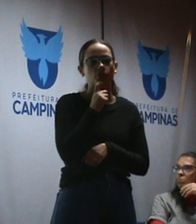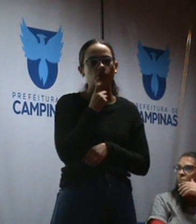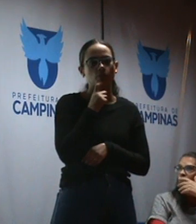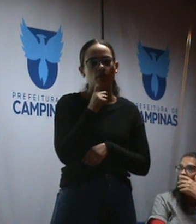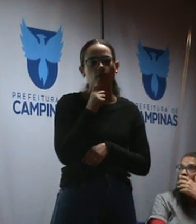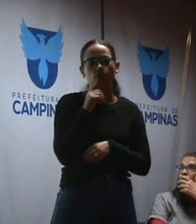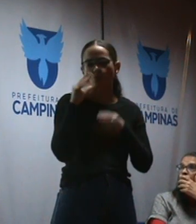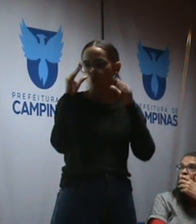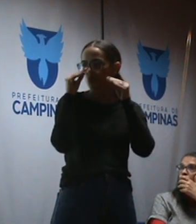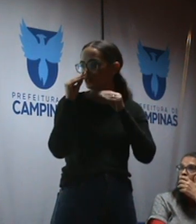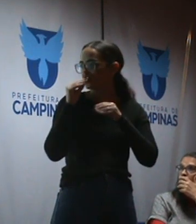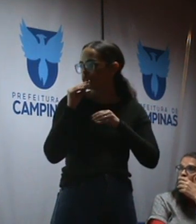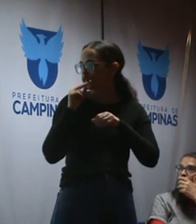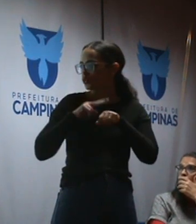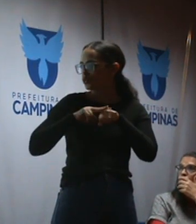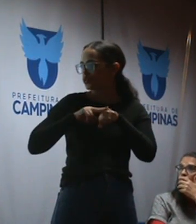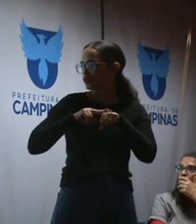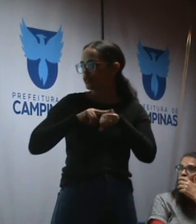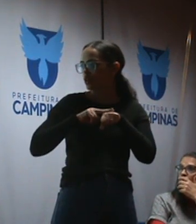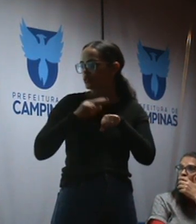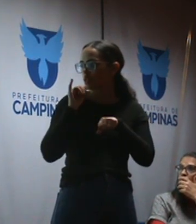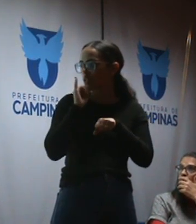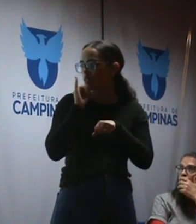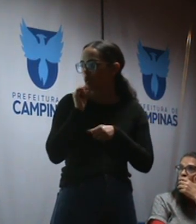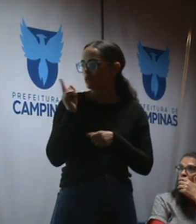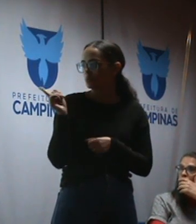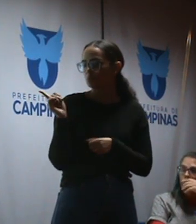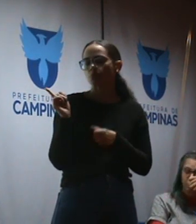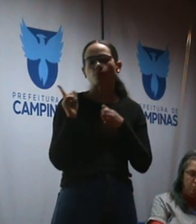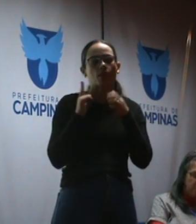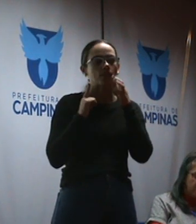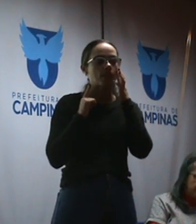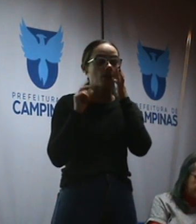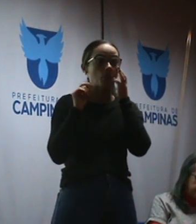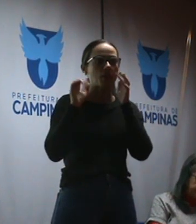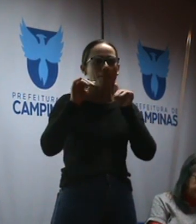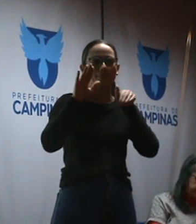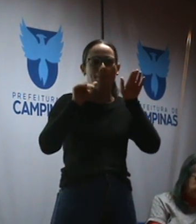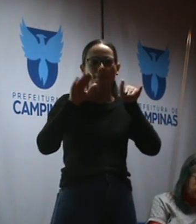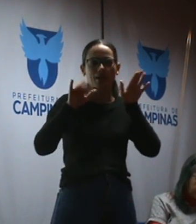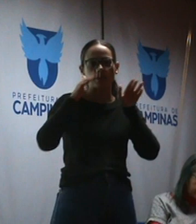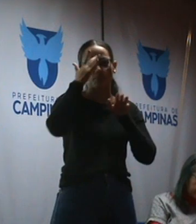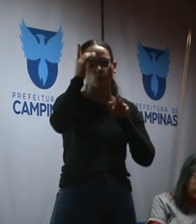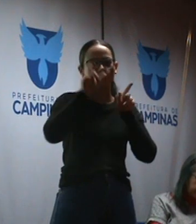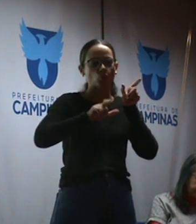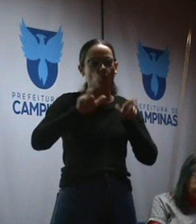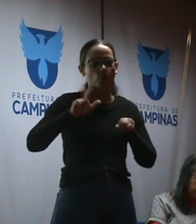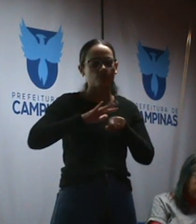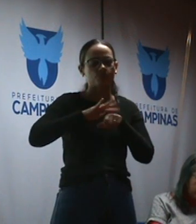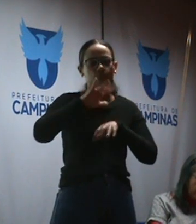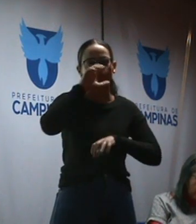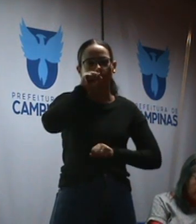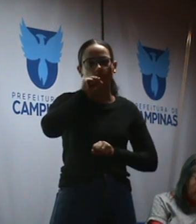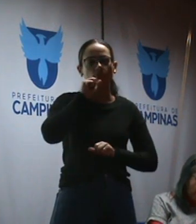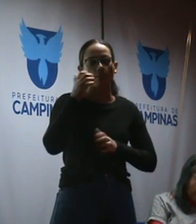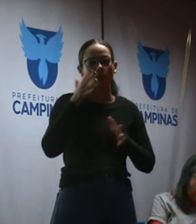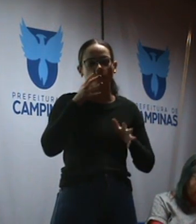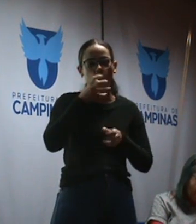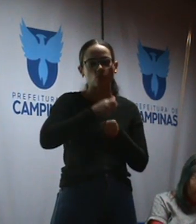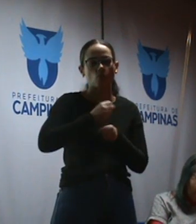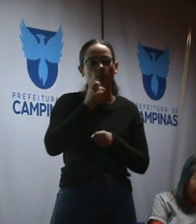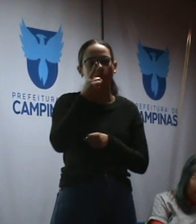de verde. Então aqui a região noroeste é a região que concentra hoje o maior número de casos, cerca de 1.800